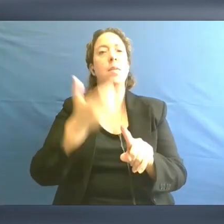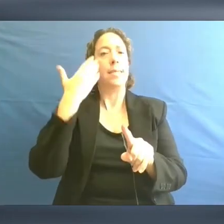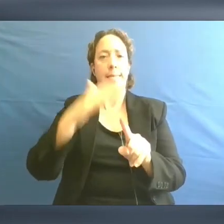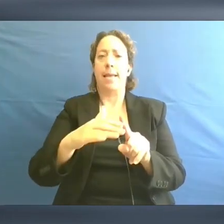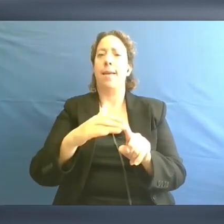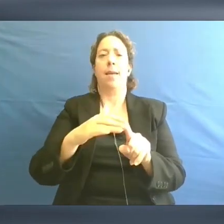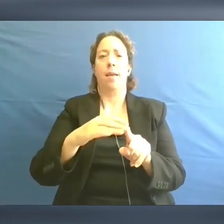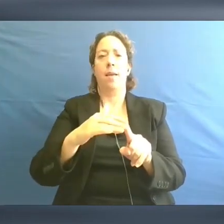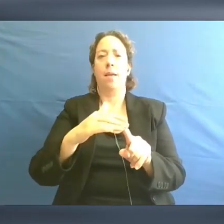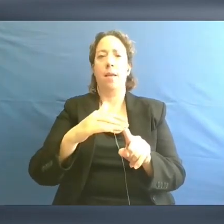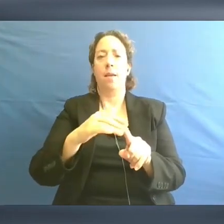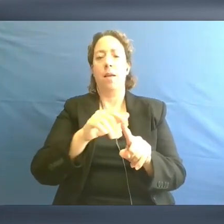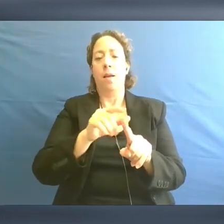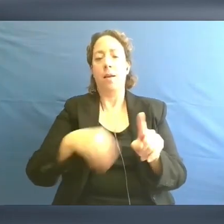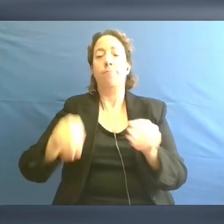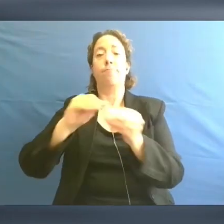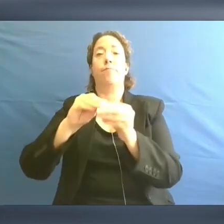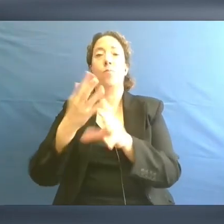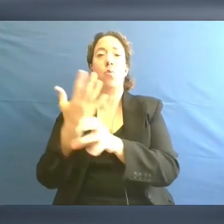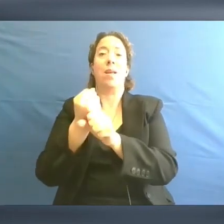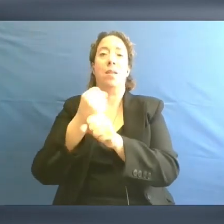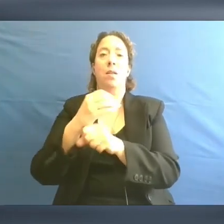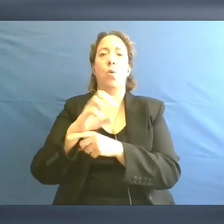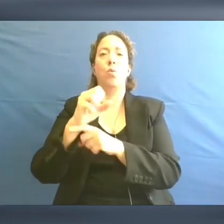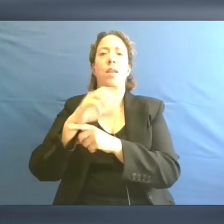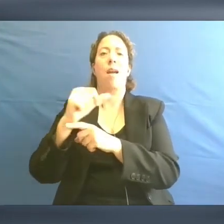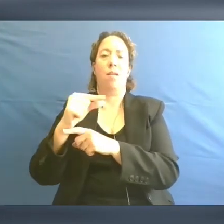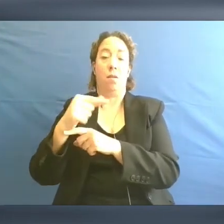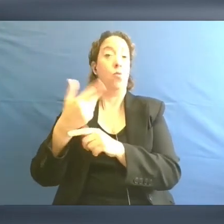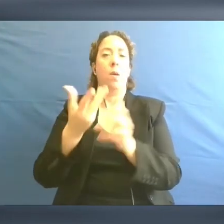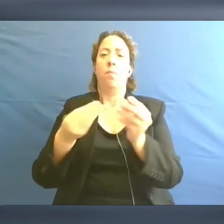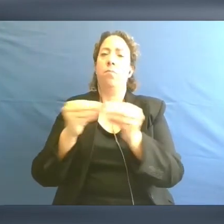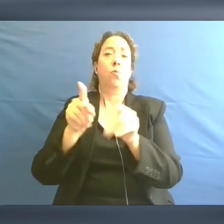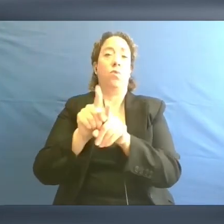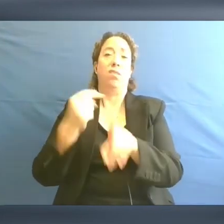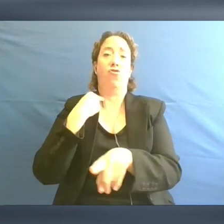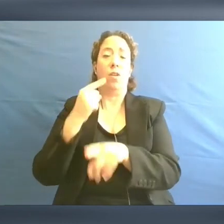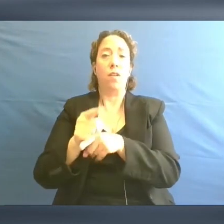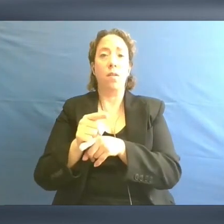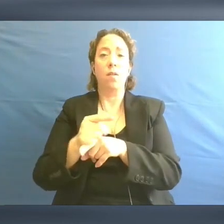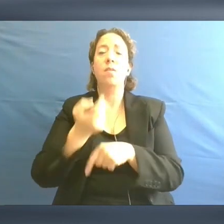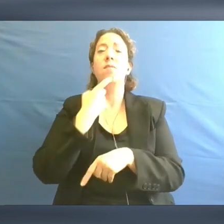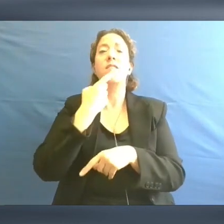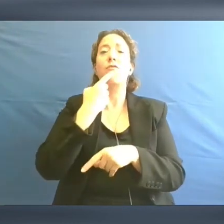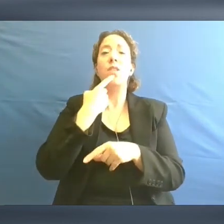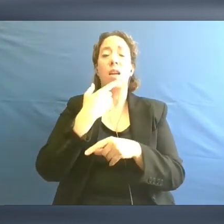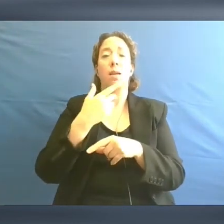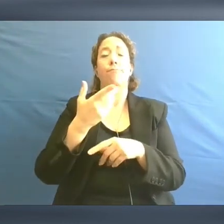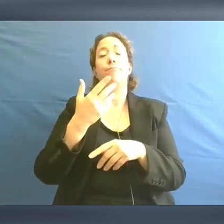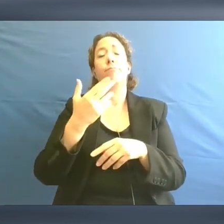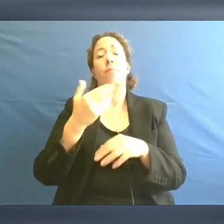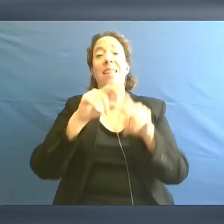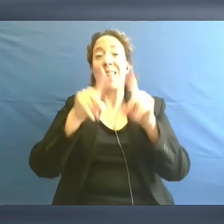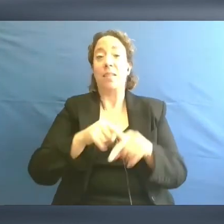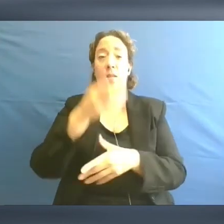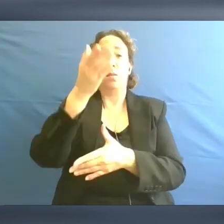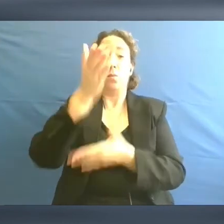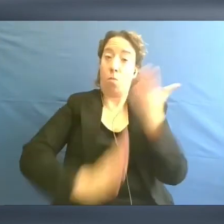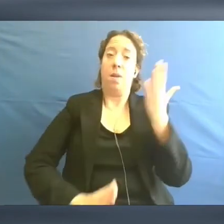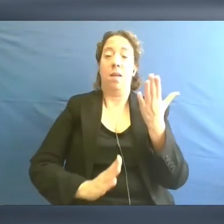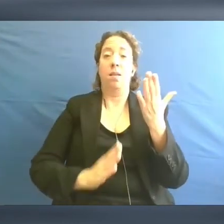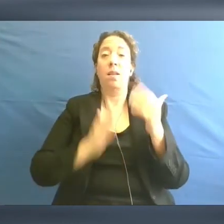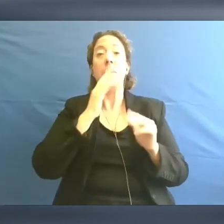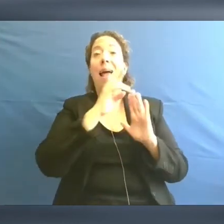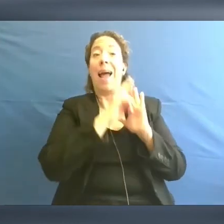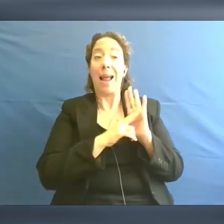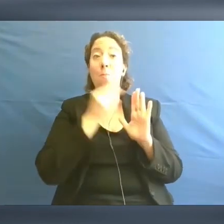succès associé, que le critère de WCAG associé échoue lui aussi. Ça veut souvent dire que les tests sont partiels, donc même si la règle passe,